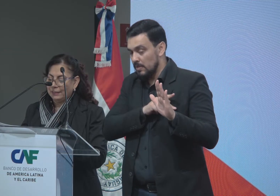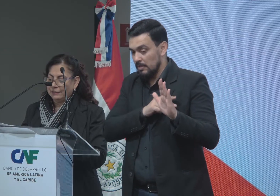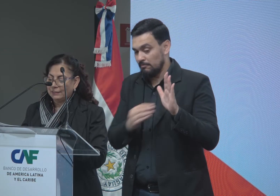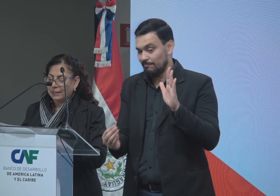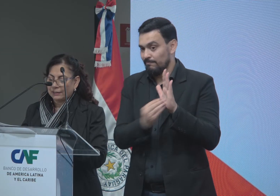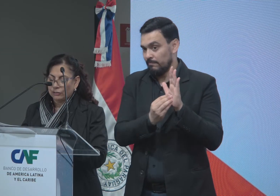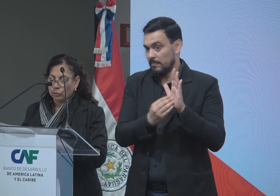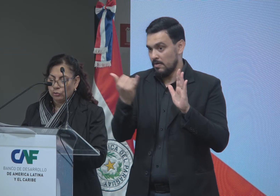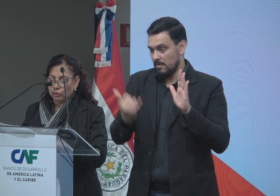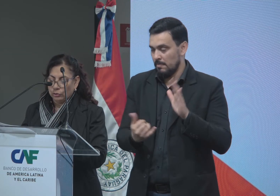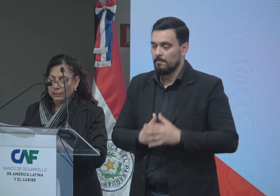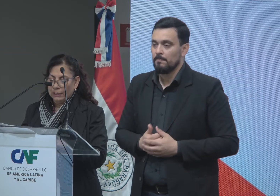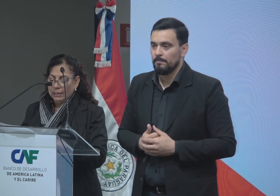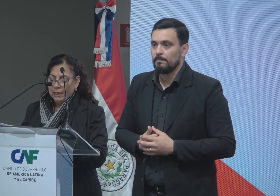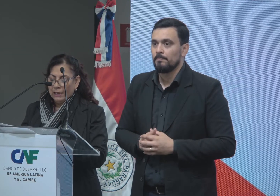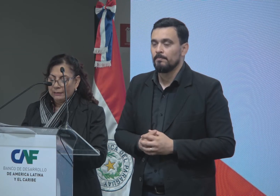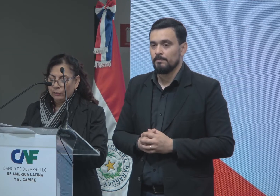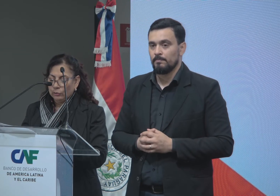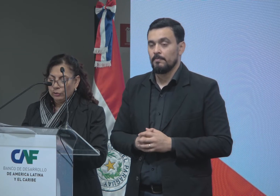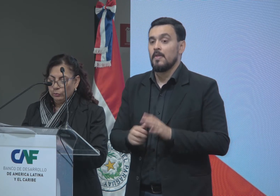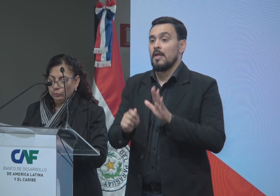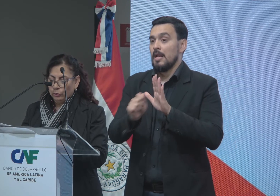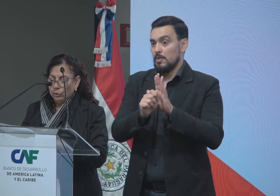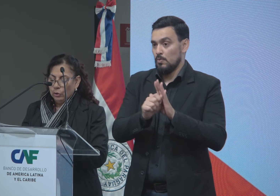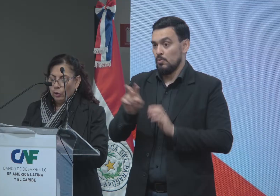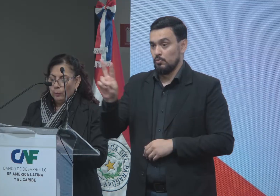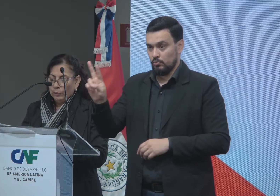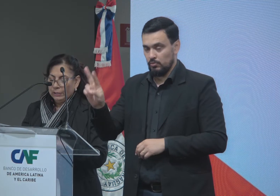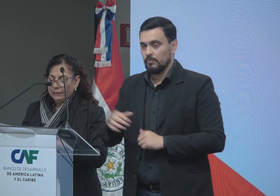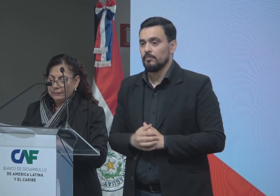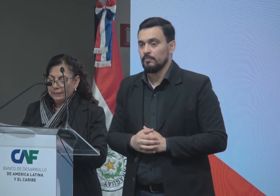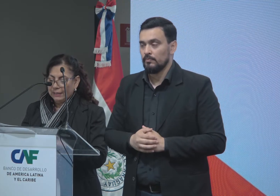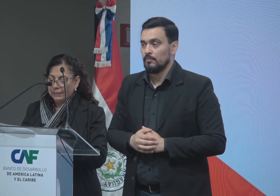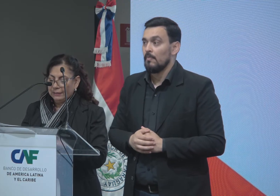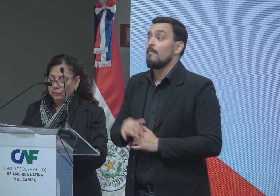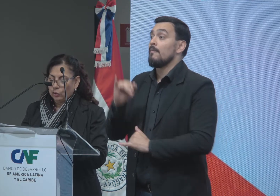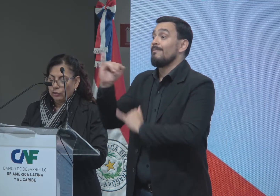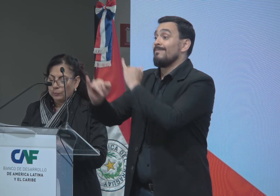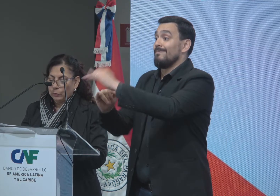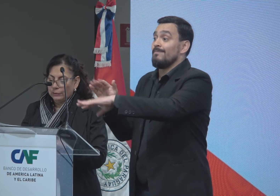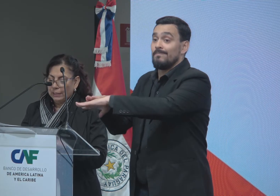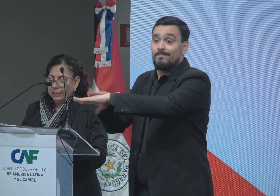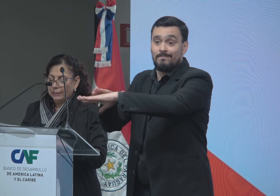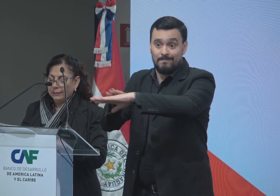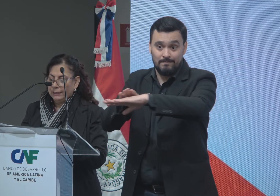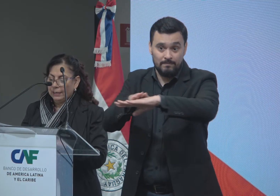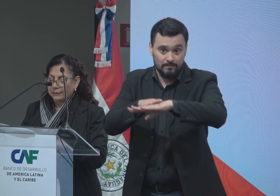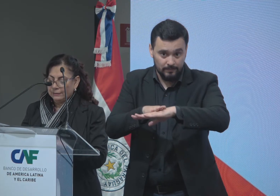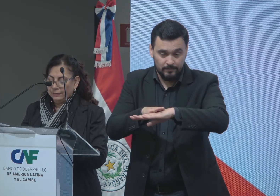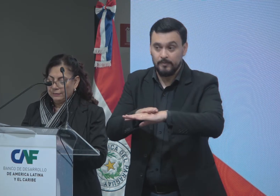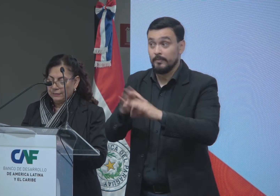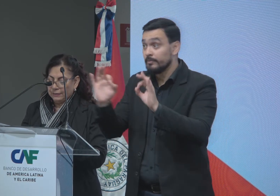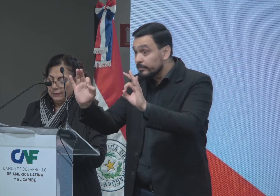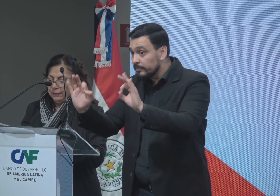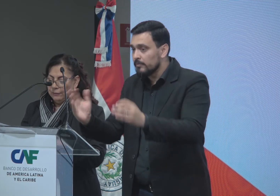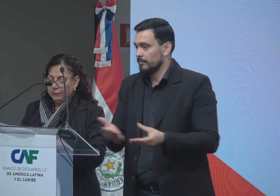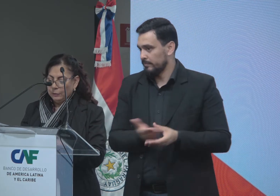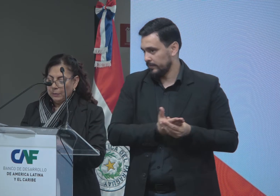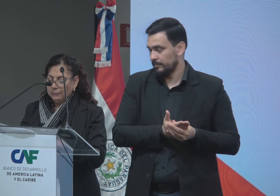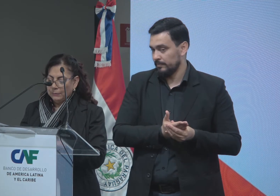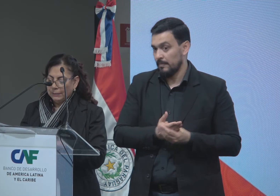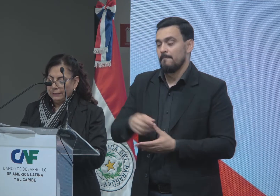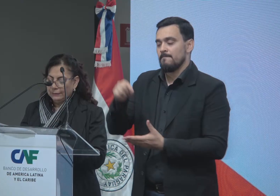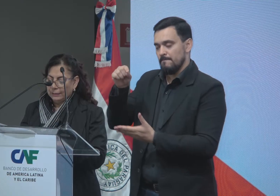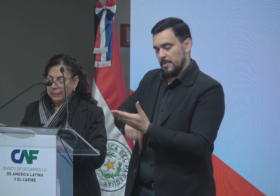de esta resolución. Artículo segundo. Comuníquese a quienes corresponda y archívese.